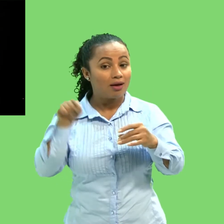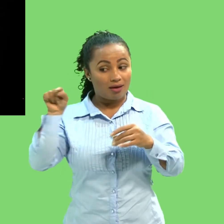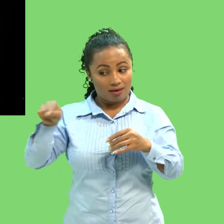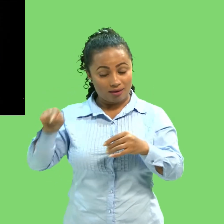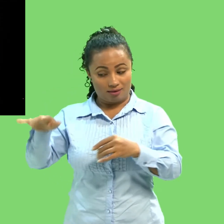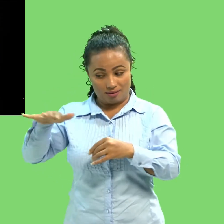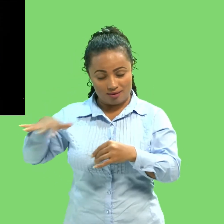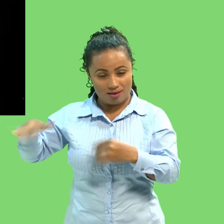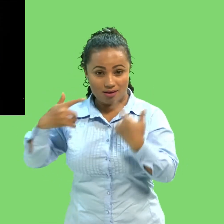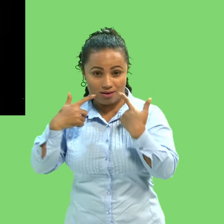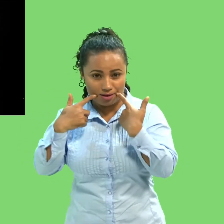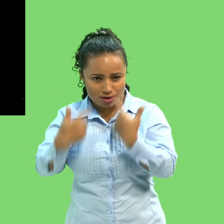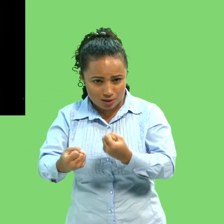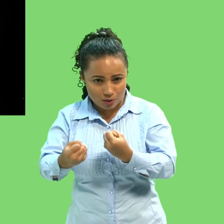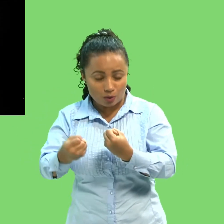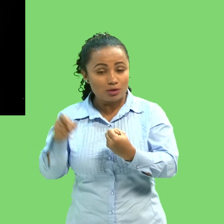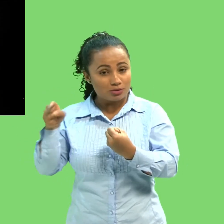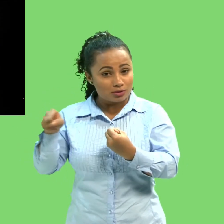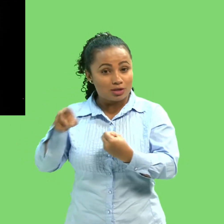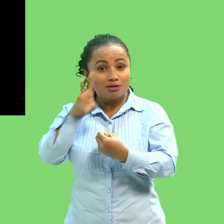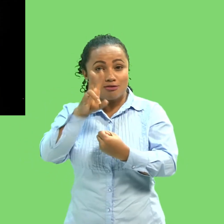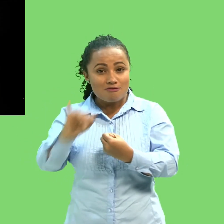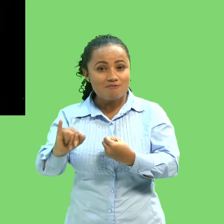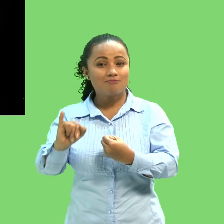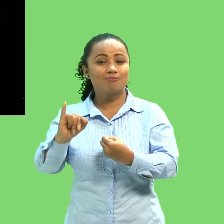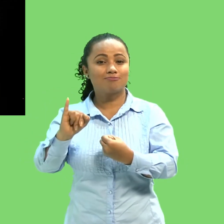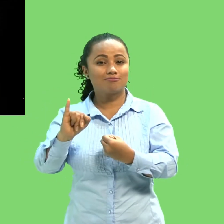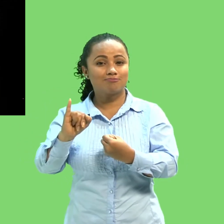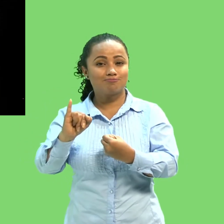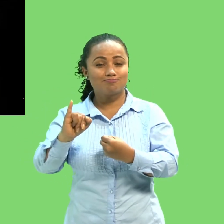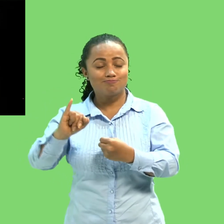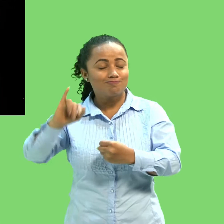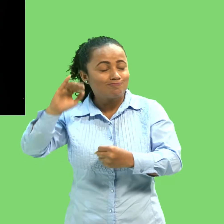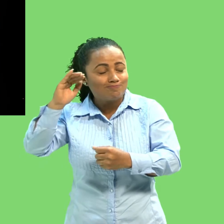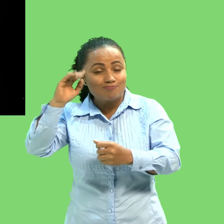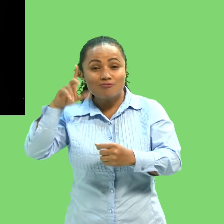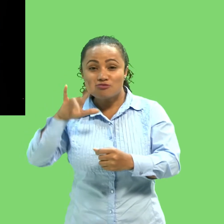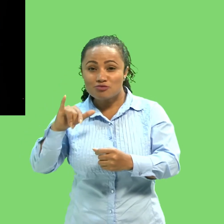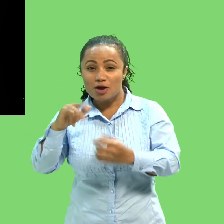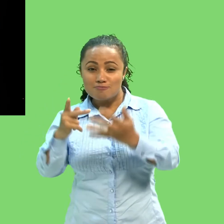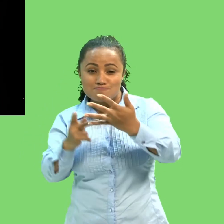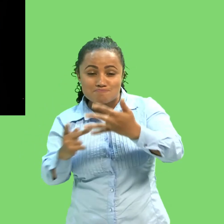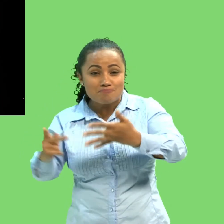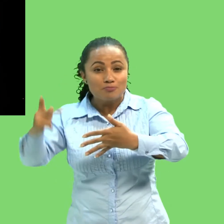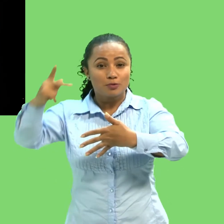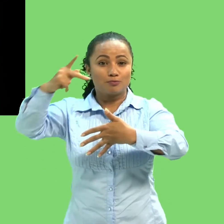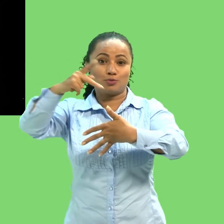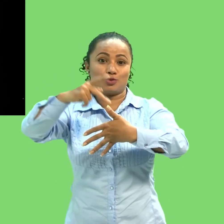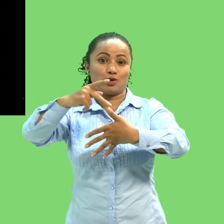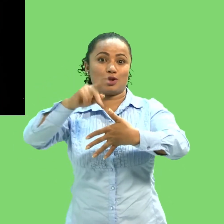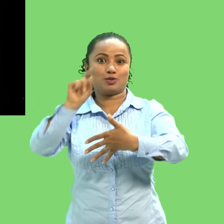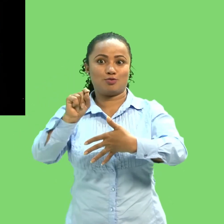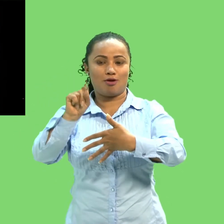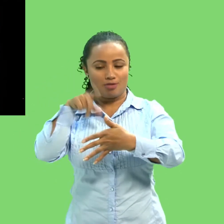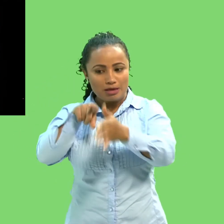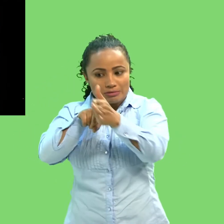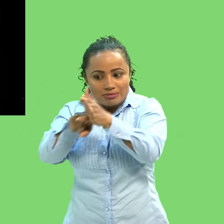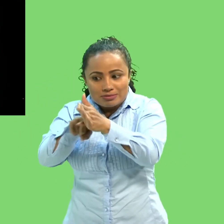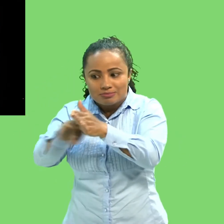vai estar sendo realmente o fator primordial né, ligada ao campo da pesquisa,